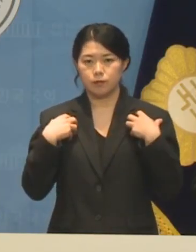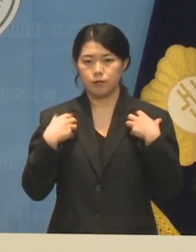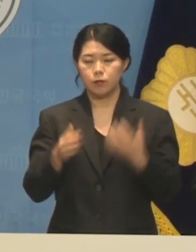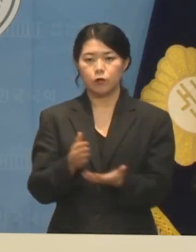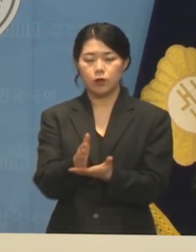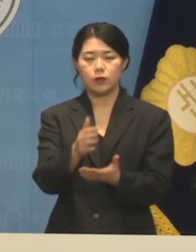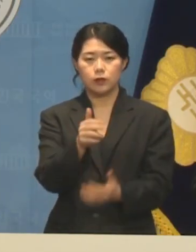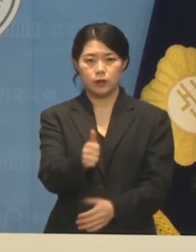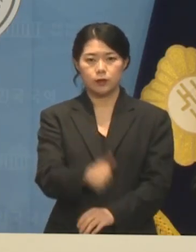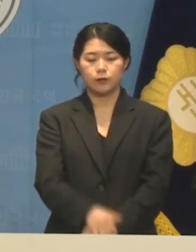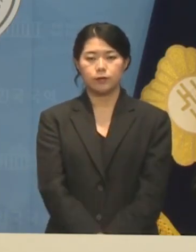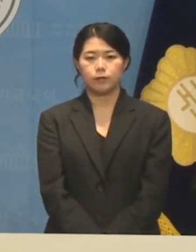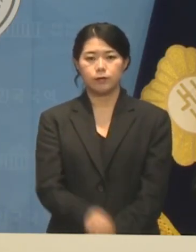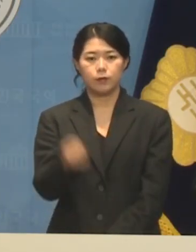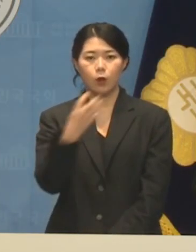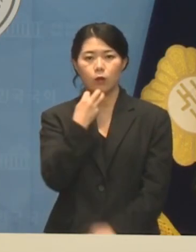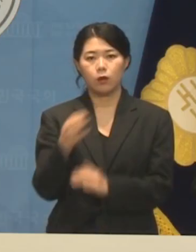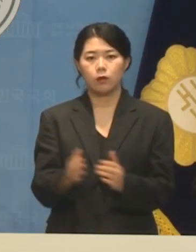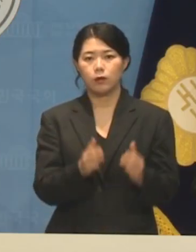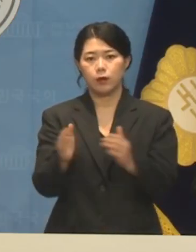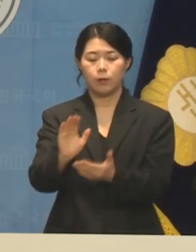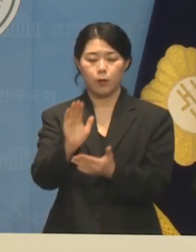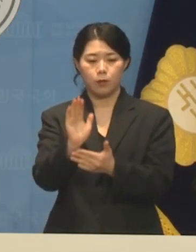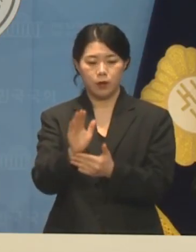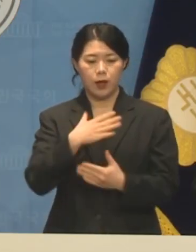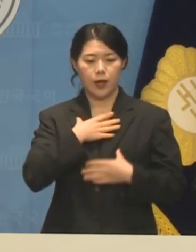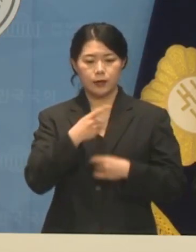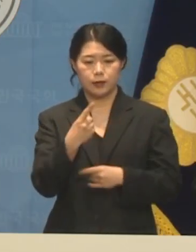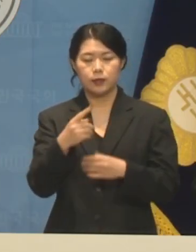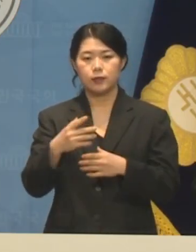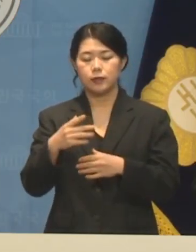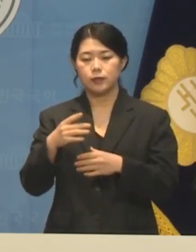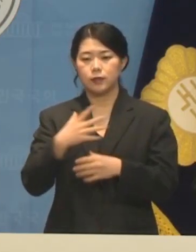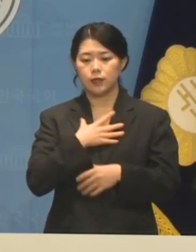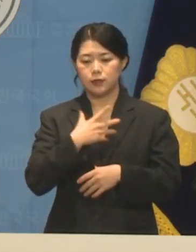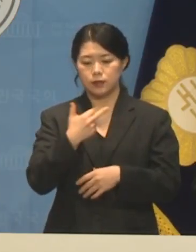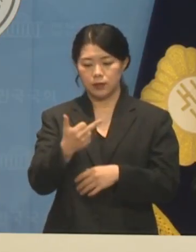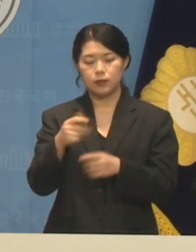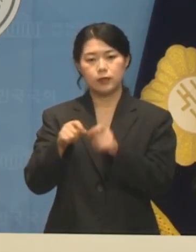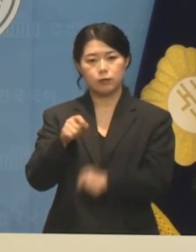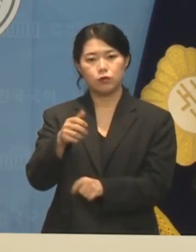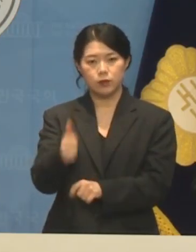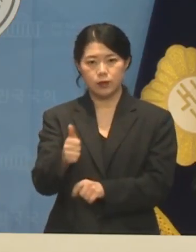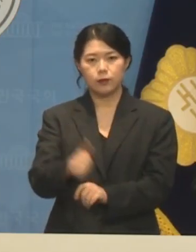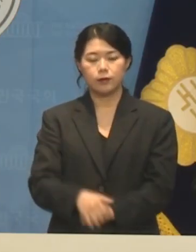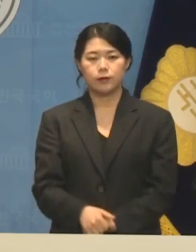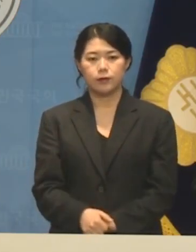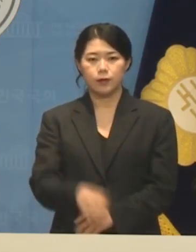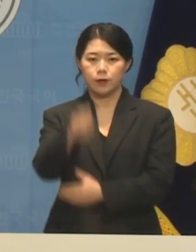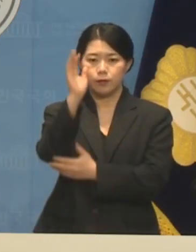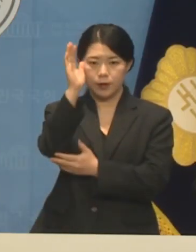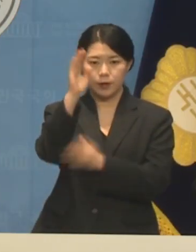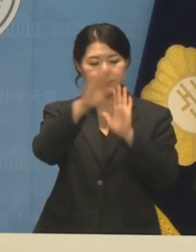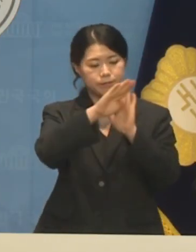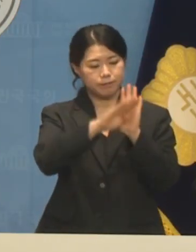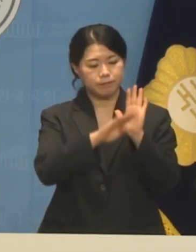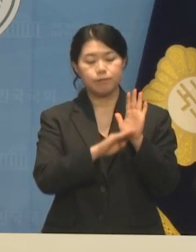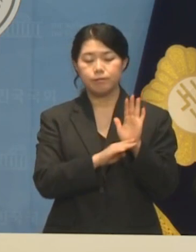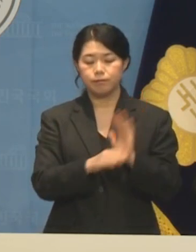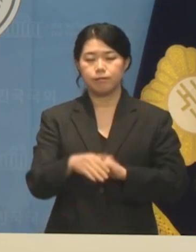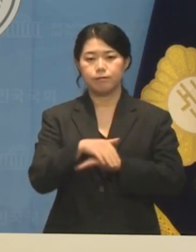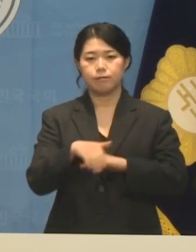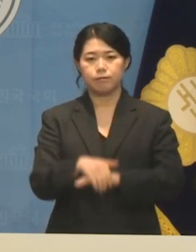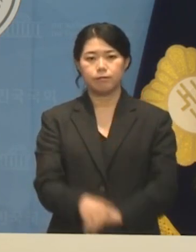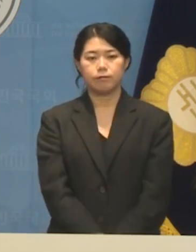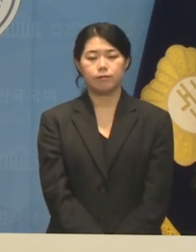문하연, 그리고 경기본부 안산지부장 연종흠 조합원의 발언 순서로 진행을